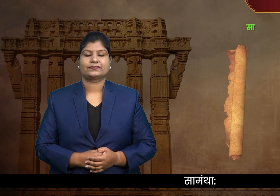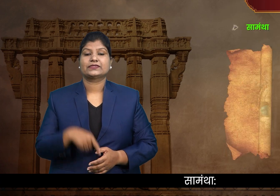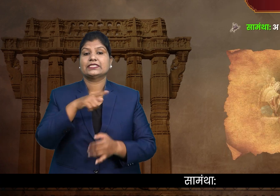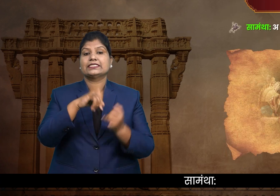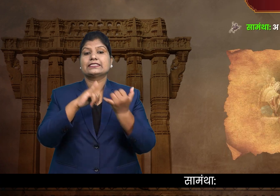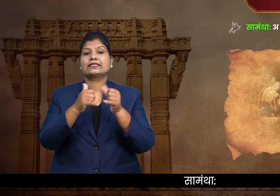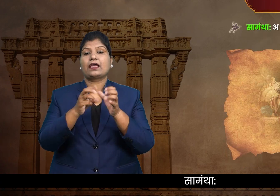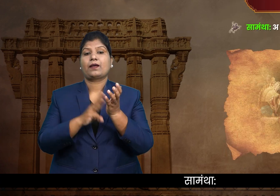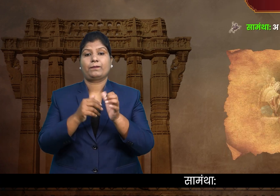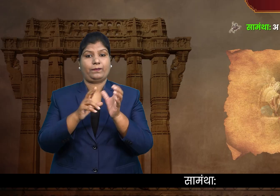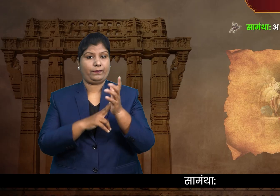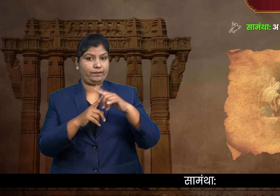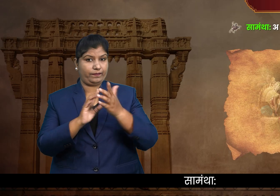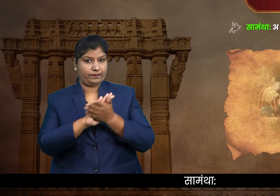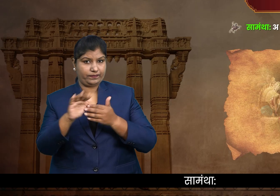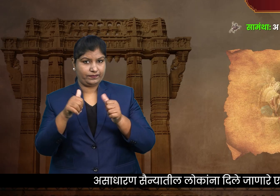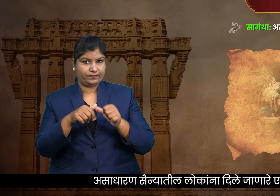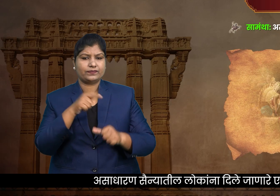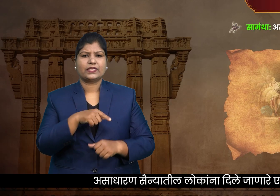सामंता.